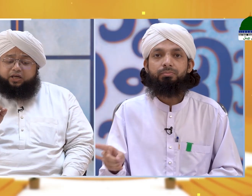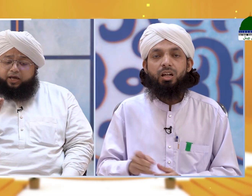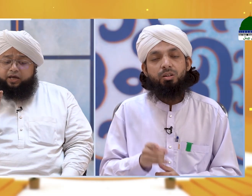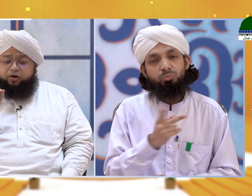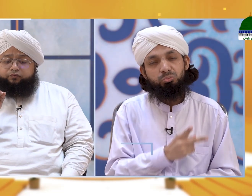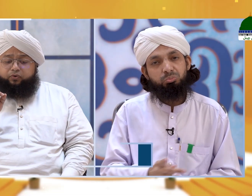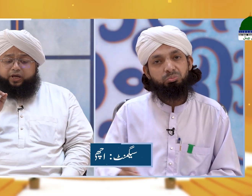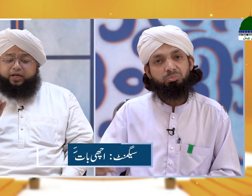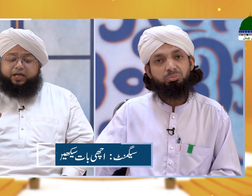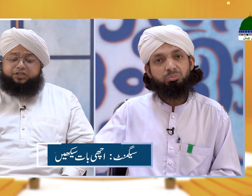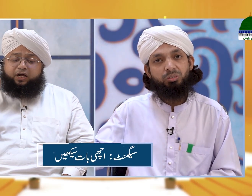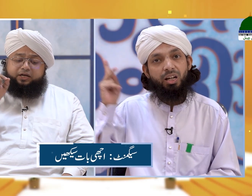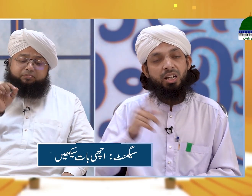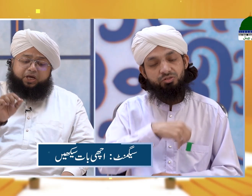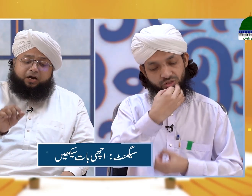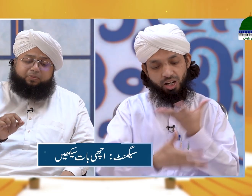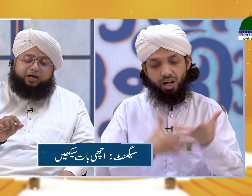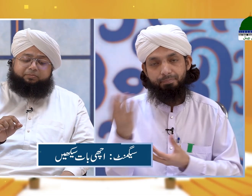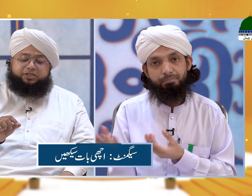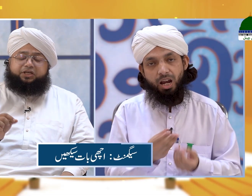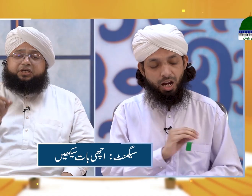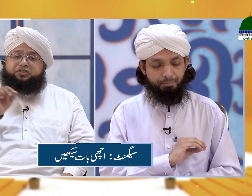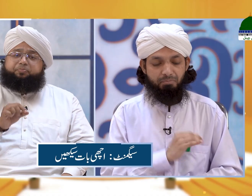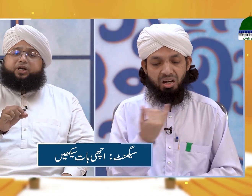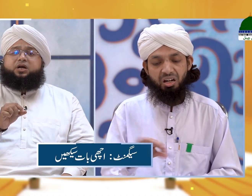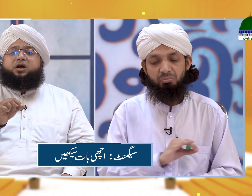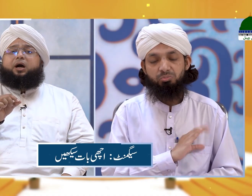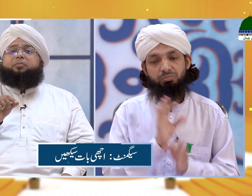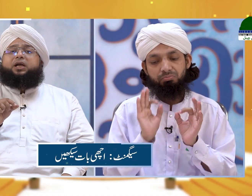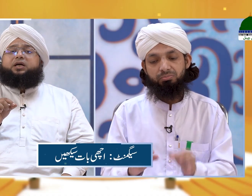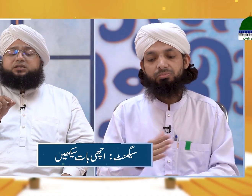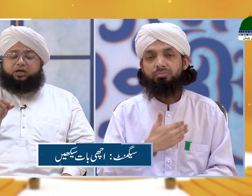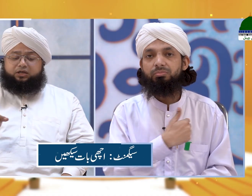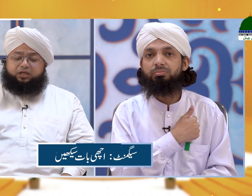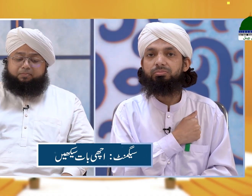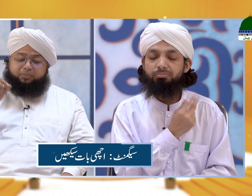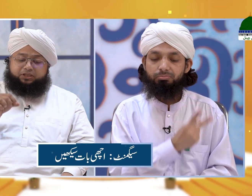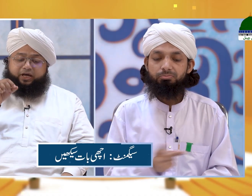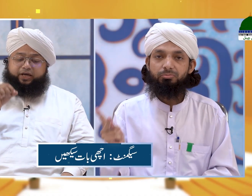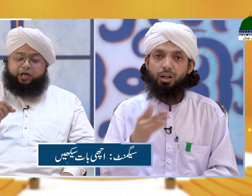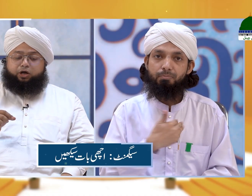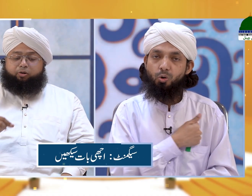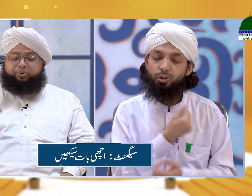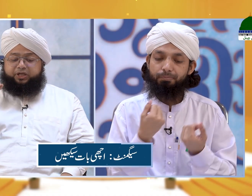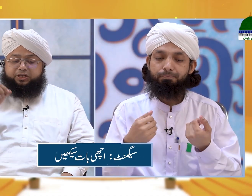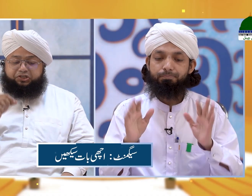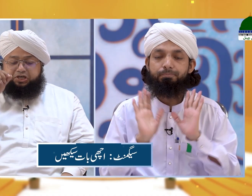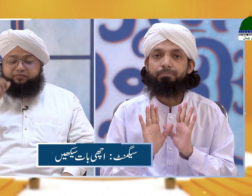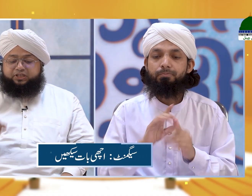کہ وہ اہل جہنم کے اعمال میں سے کسی پر عمل کرتا کرتا مرتا ہے اور پھر اس کی وجہ